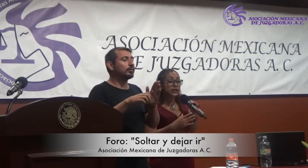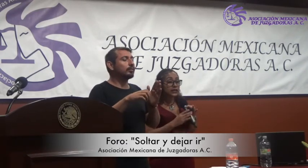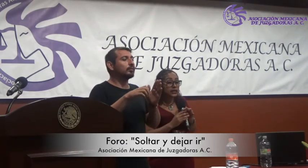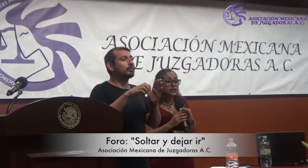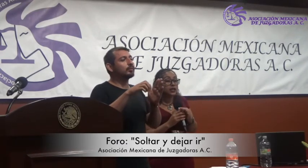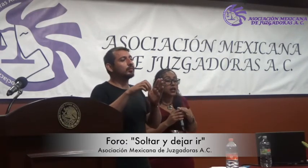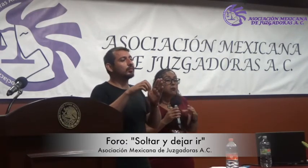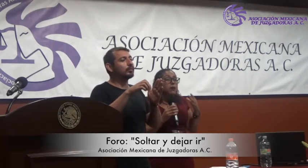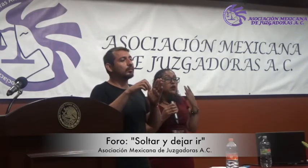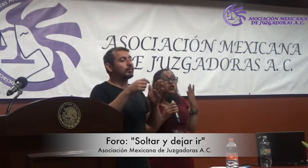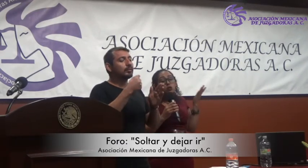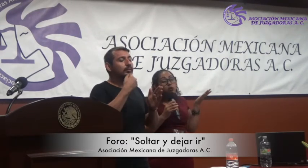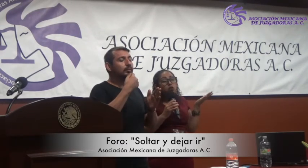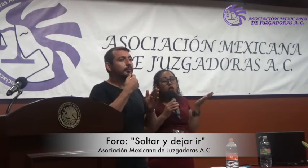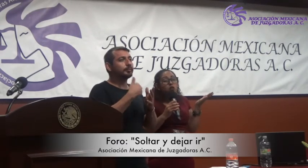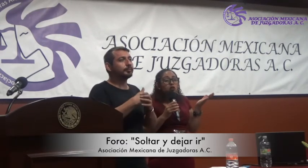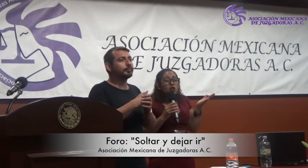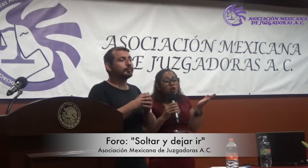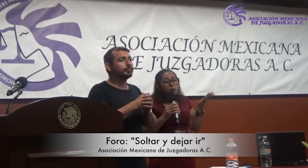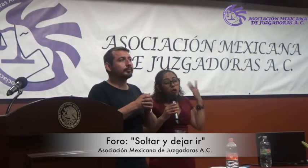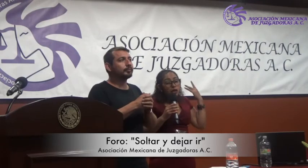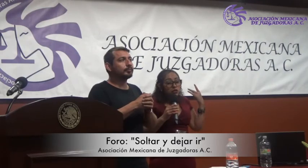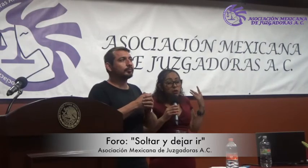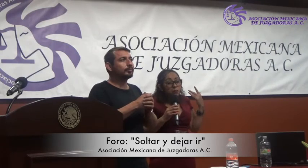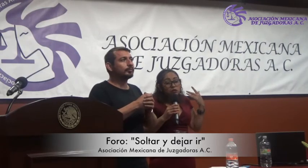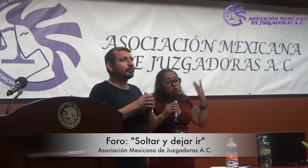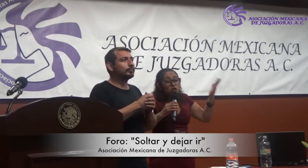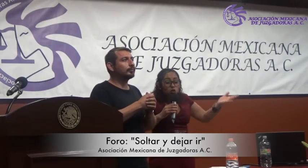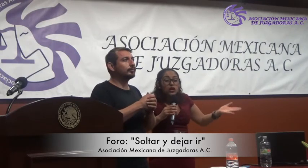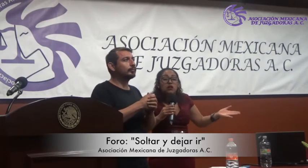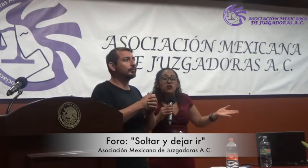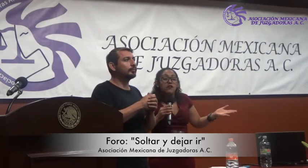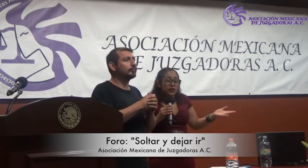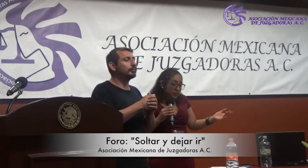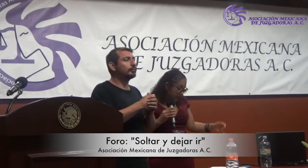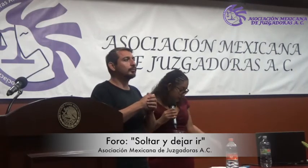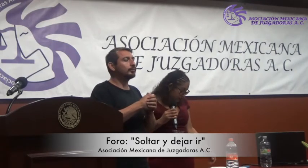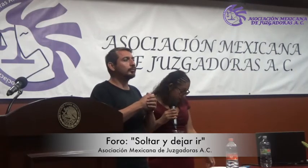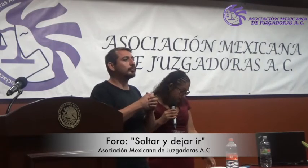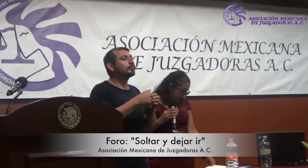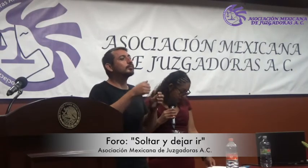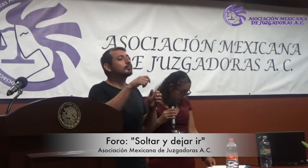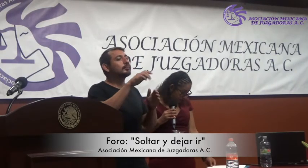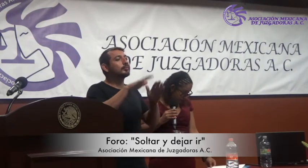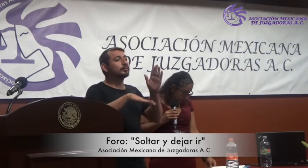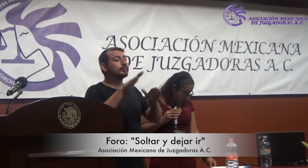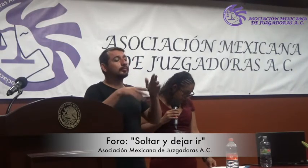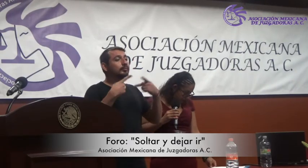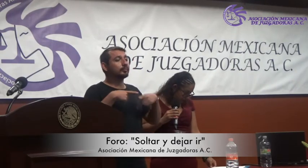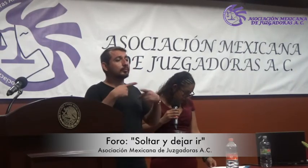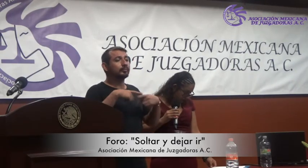y creciste. Pero no soporto ningún dolor porque eso me pasó y nunca lo enfrenté.